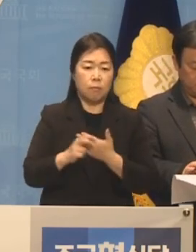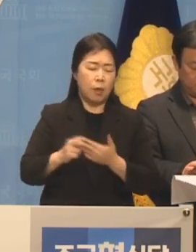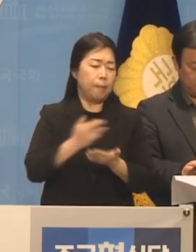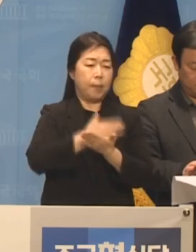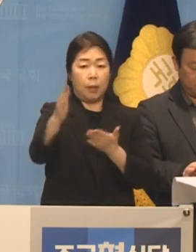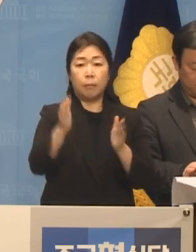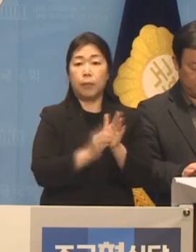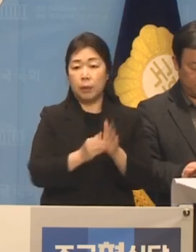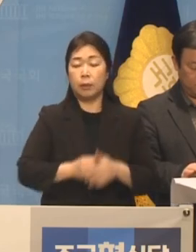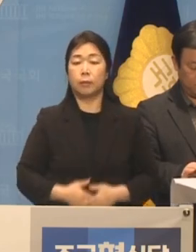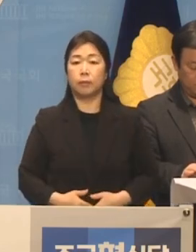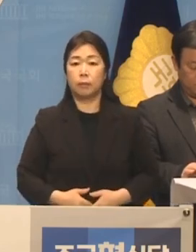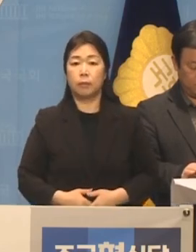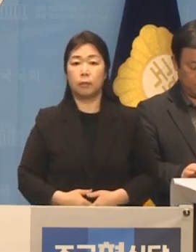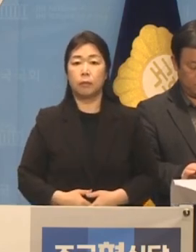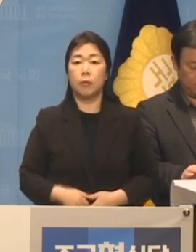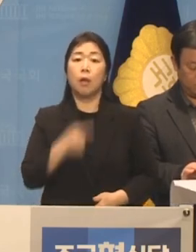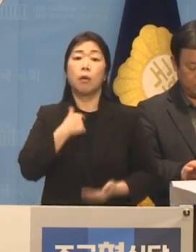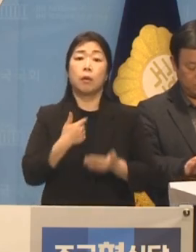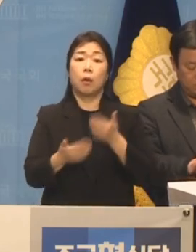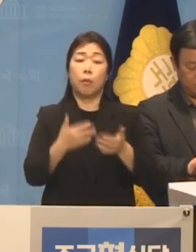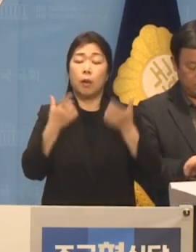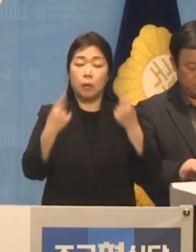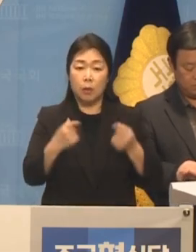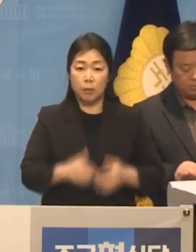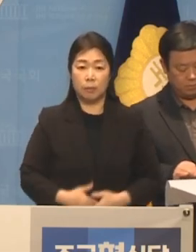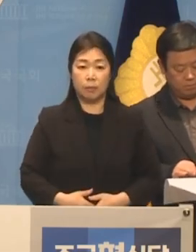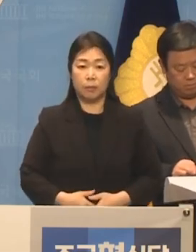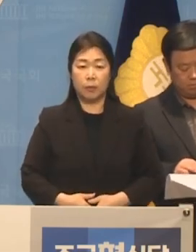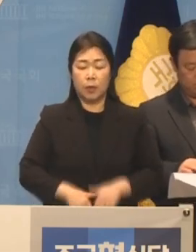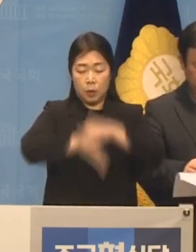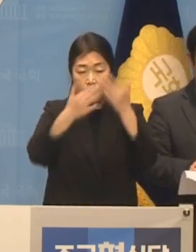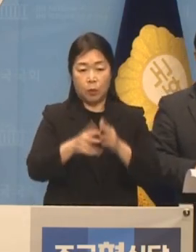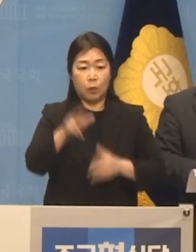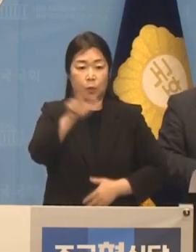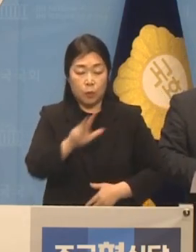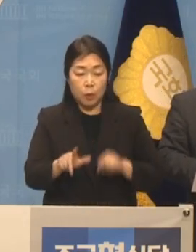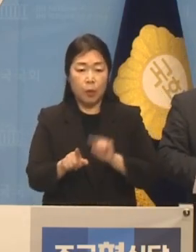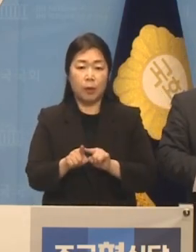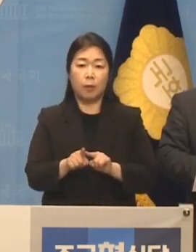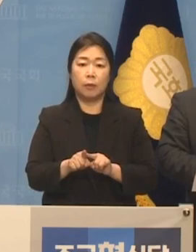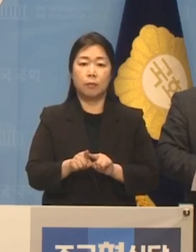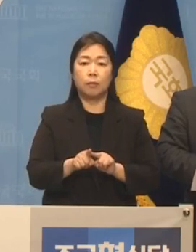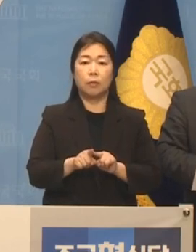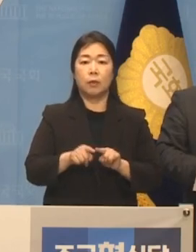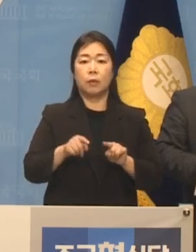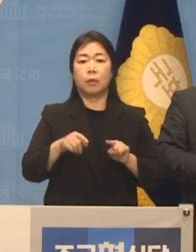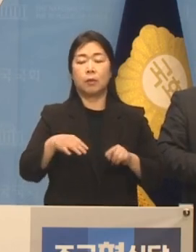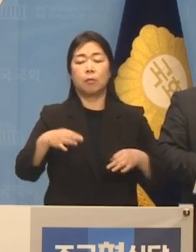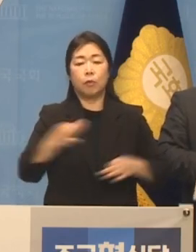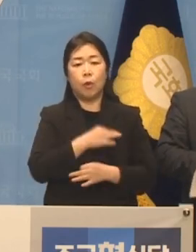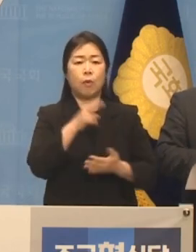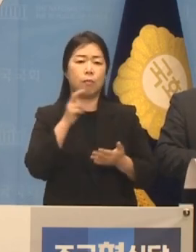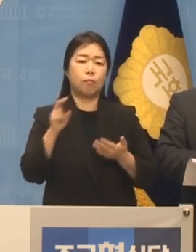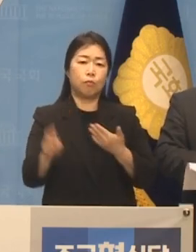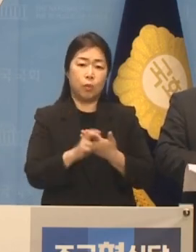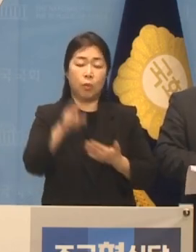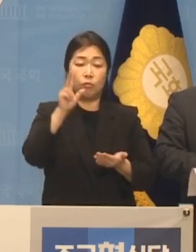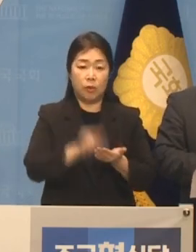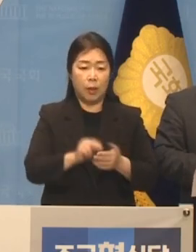개념 실현이라는 제2의 토지개혁에 대한 청산이 준비되어 있고 실행력을 갖췄습니다.